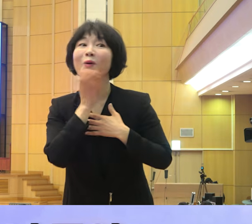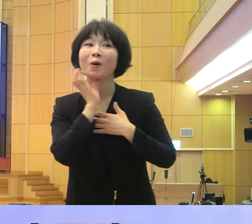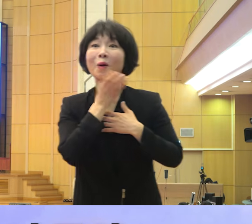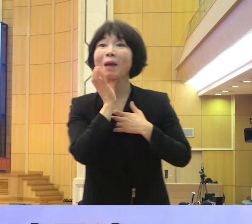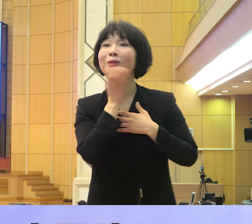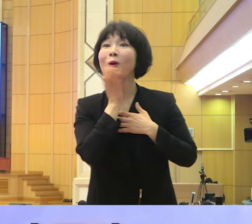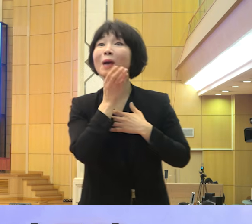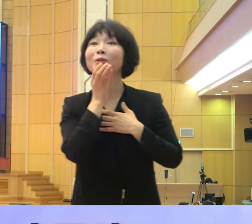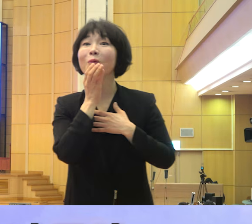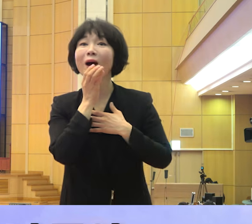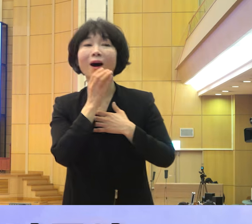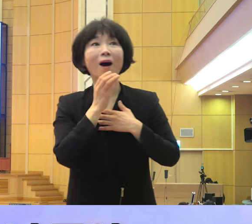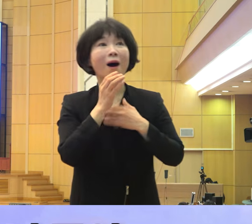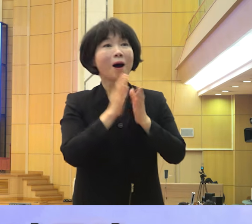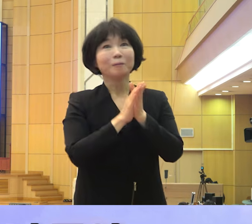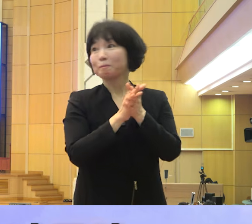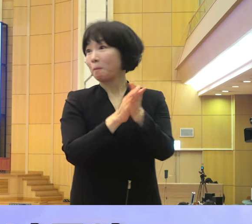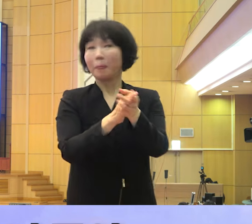그리스도시요